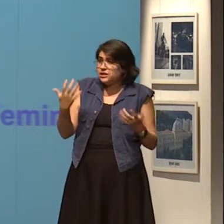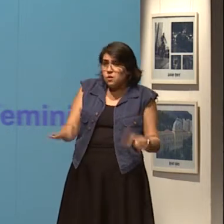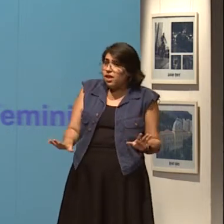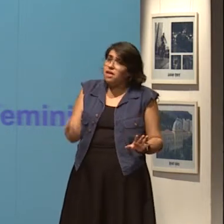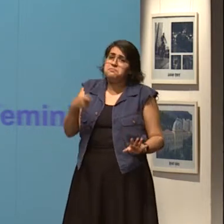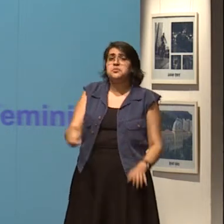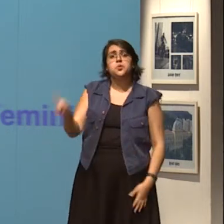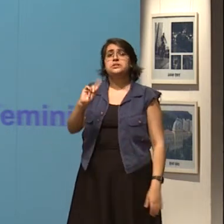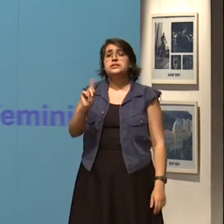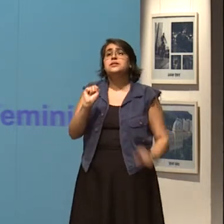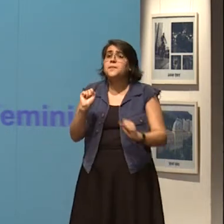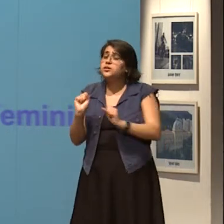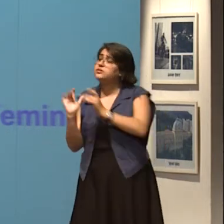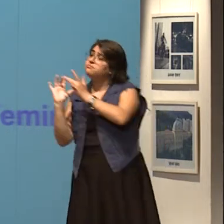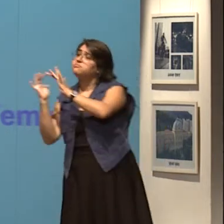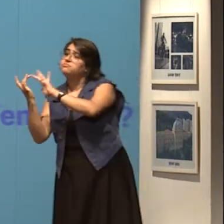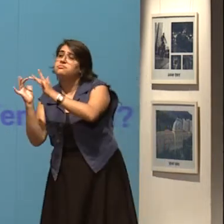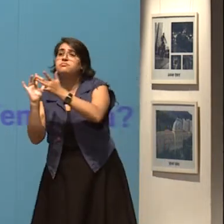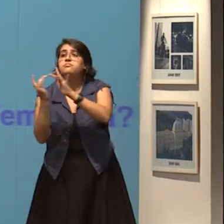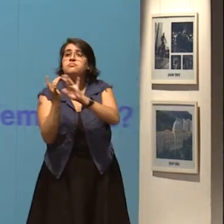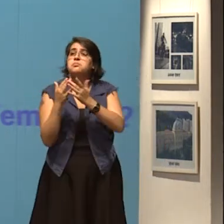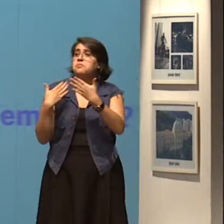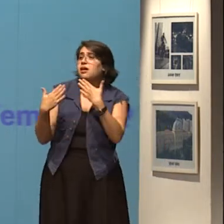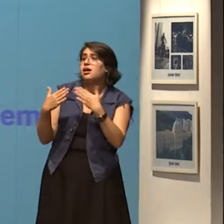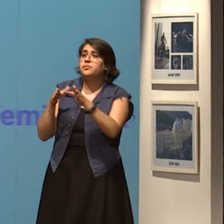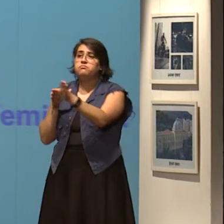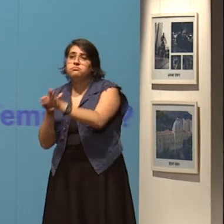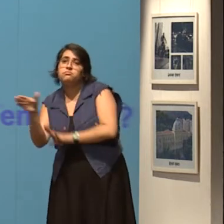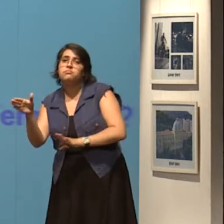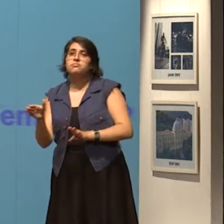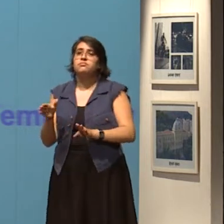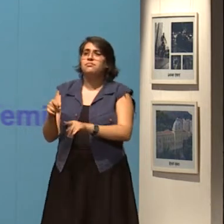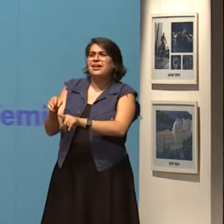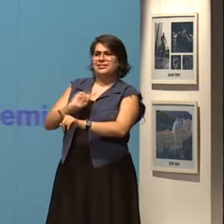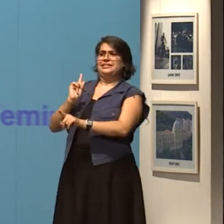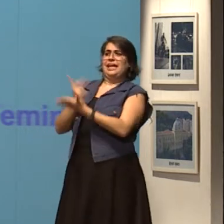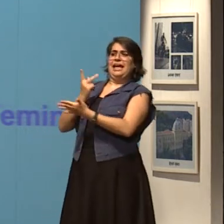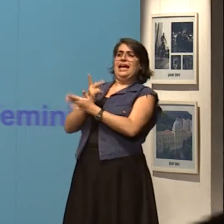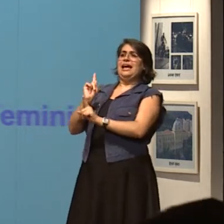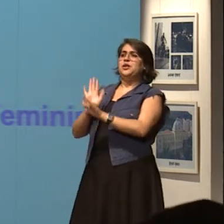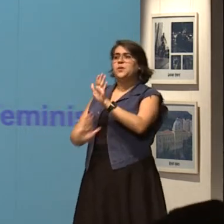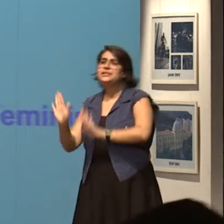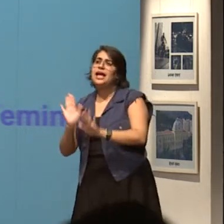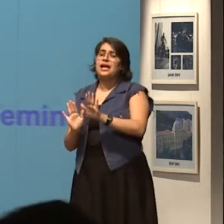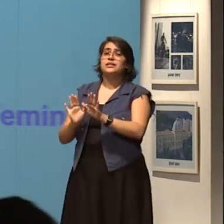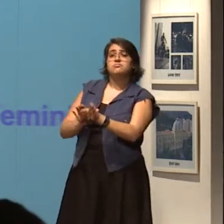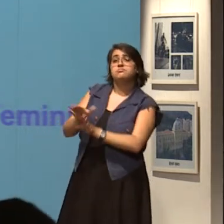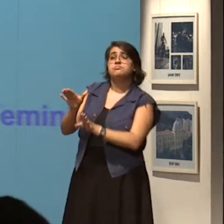quiser. Se você não quiser, você não precisa. Você pode ir numa conversa, num aconselhamento, orientar